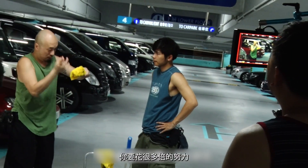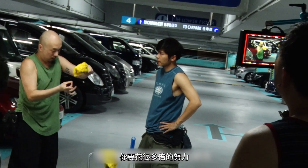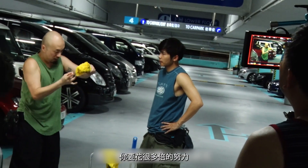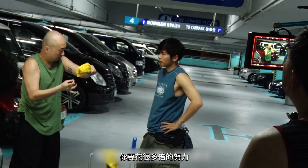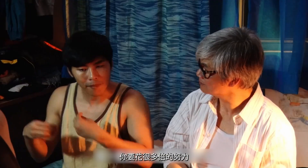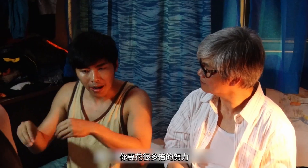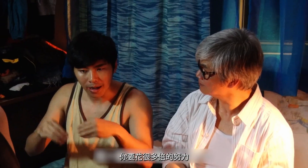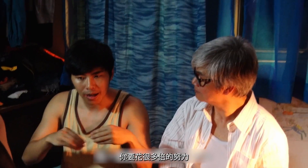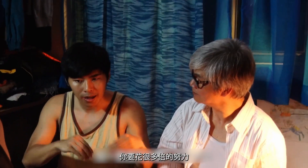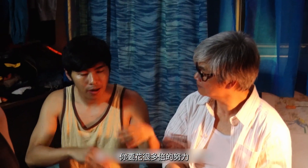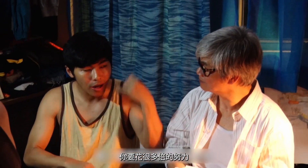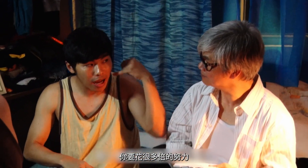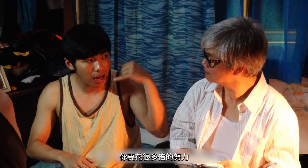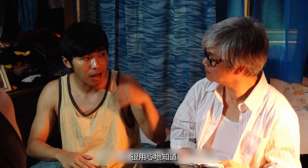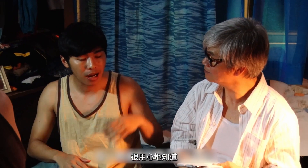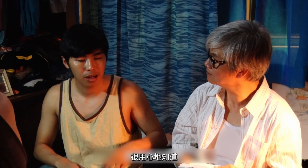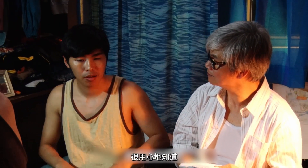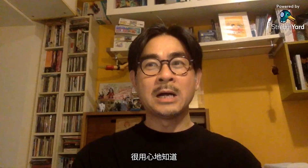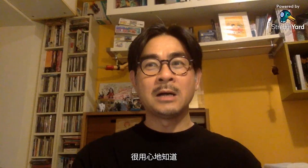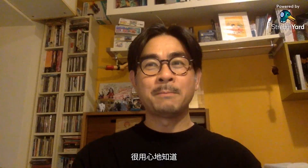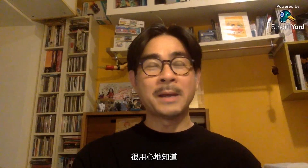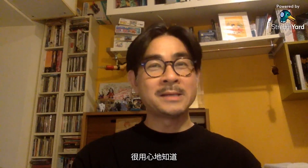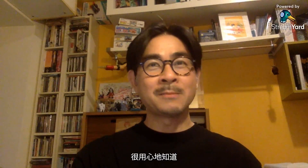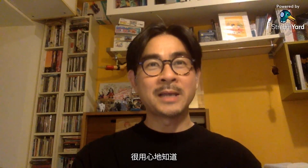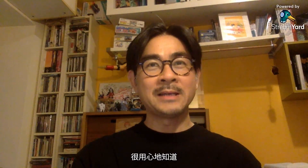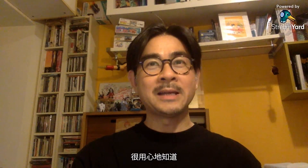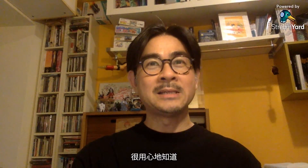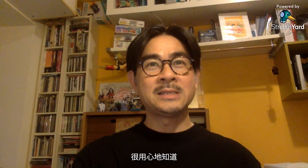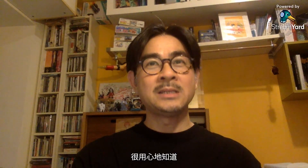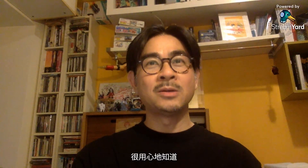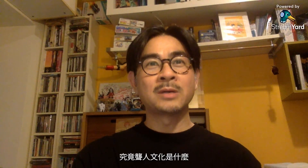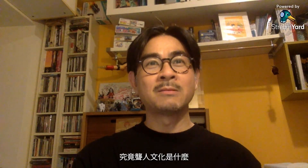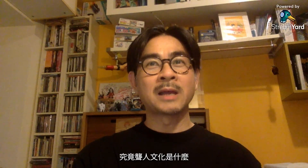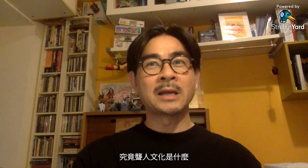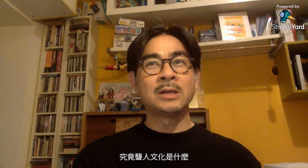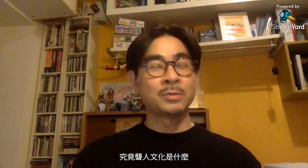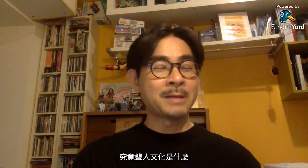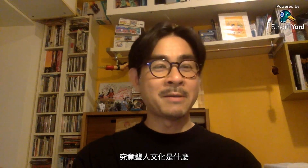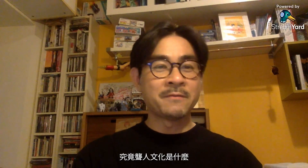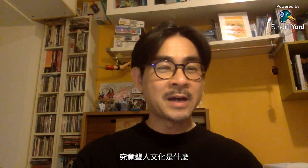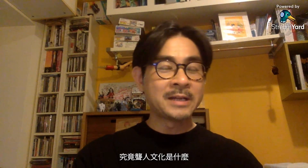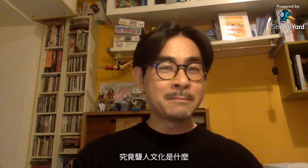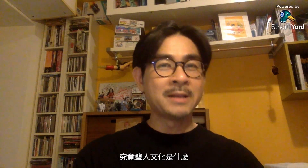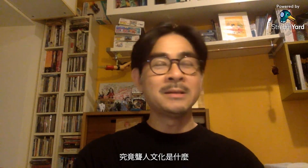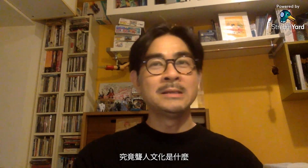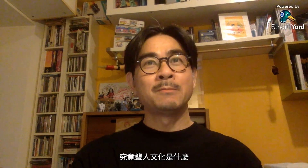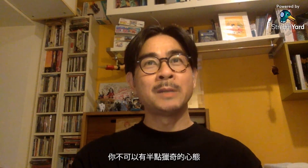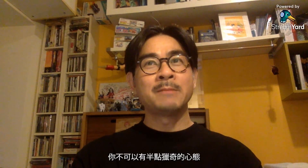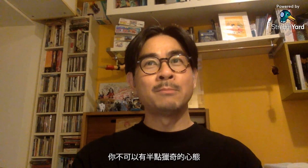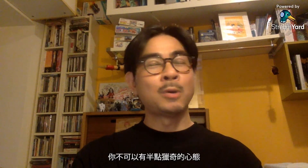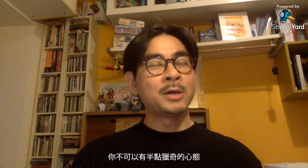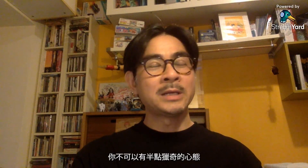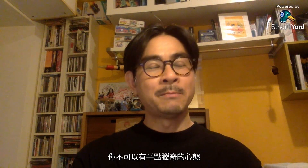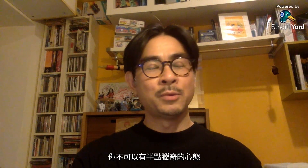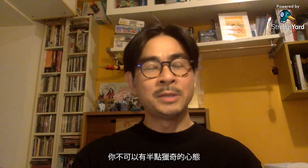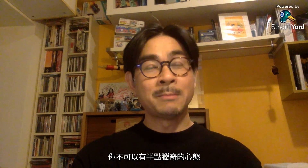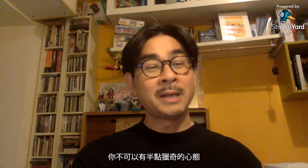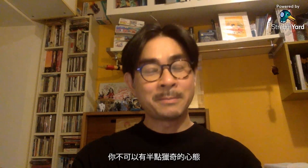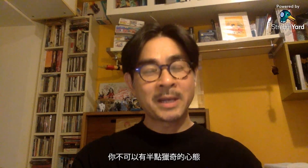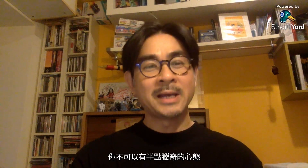係好多倍嘅努力，好俾心機地知道究竟聾人文化係啲乜。咁你唔可以有半點獵奇嘅